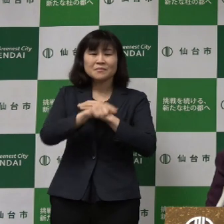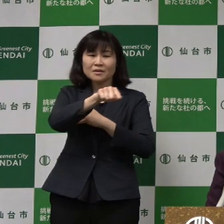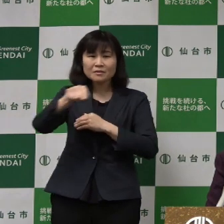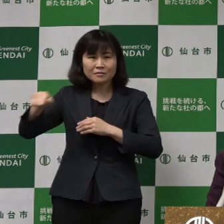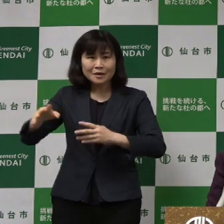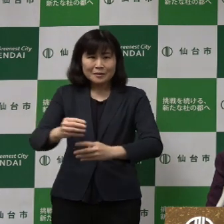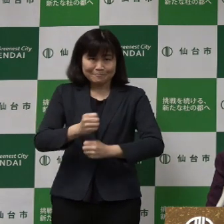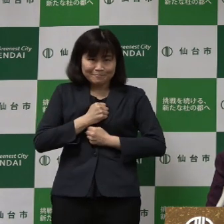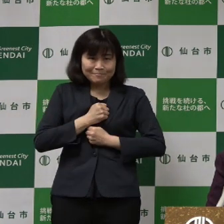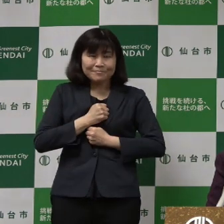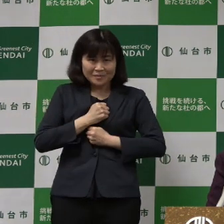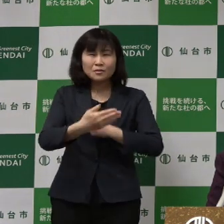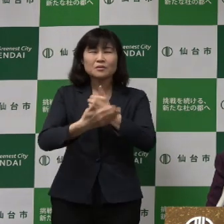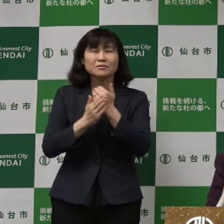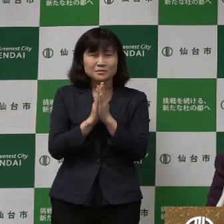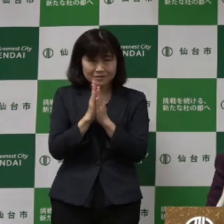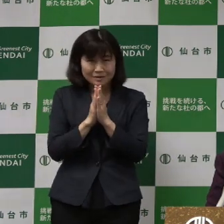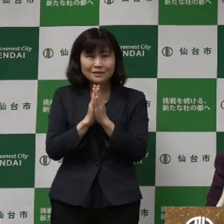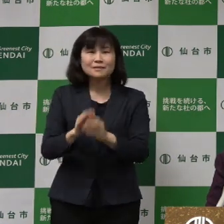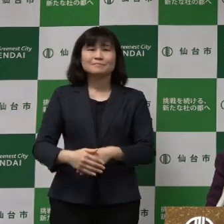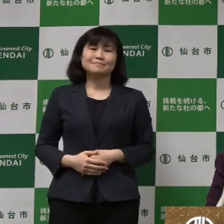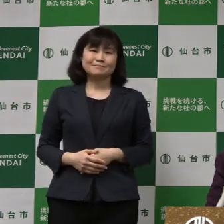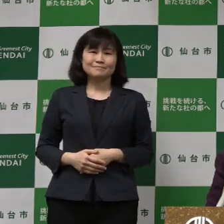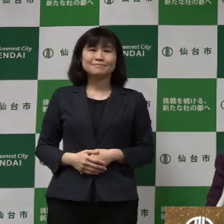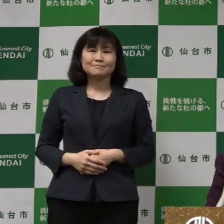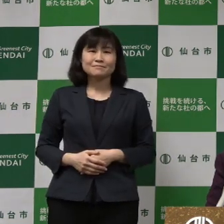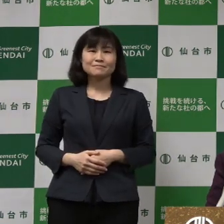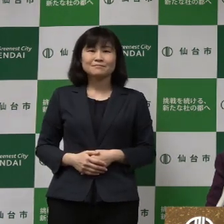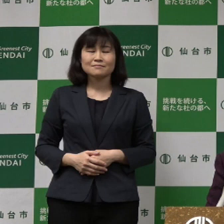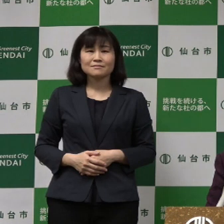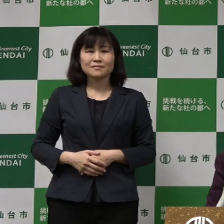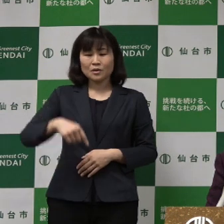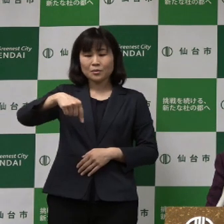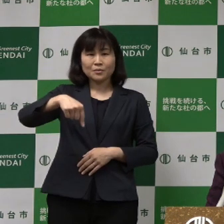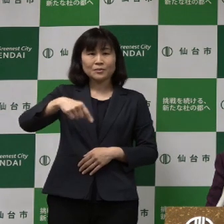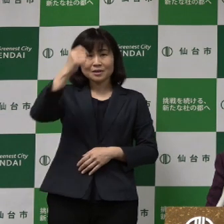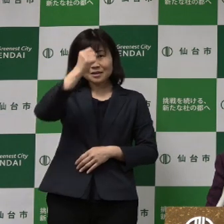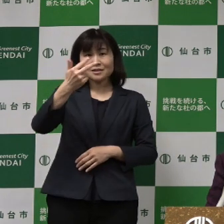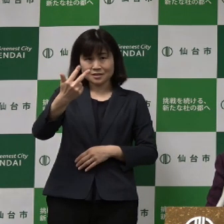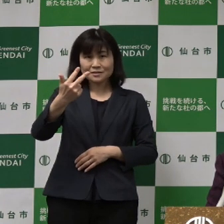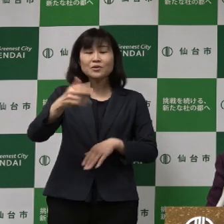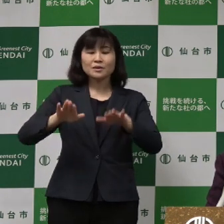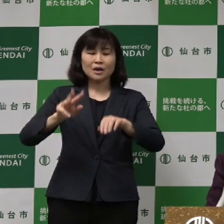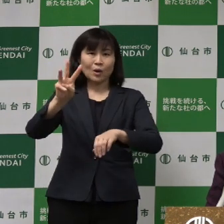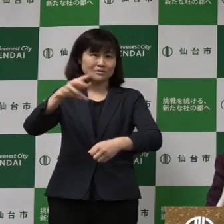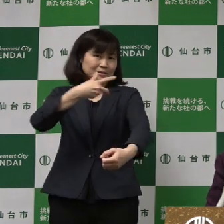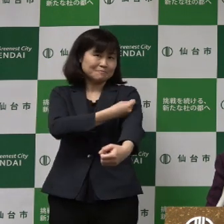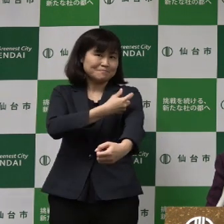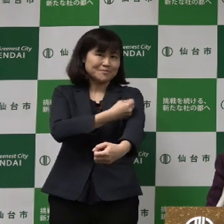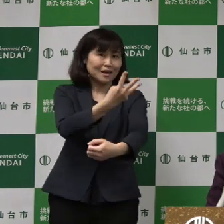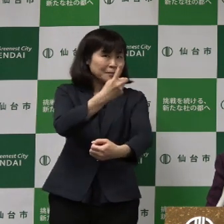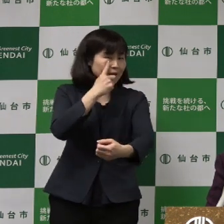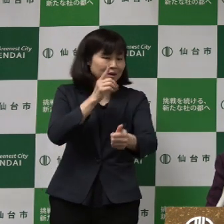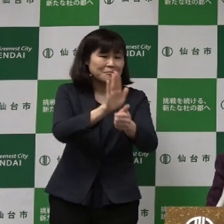して徹底をすることをお願いいたします。本市といたしましても、ワクチンの3回目接種や11